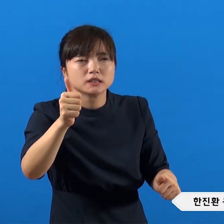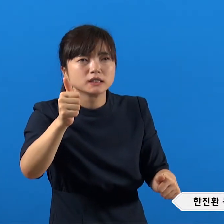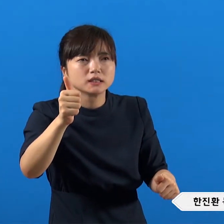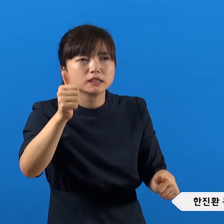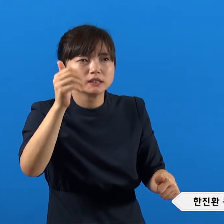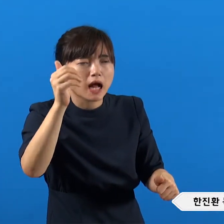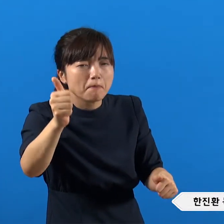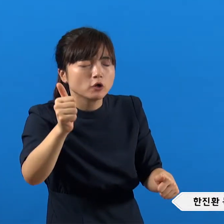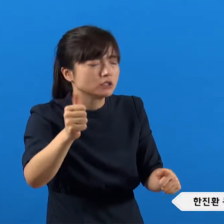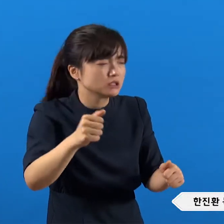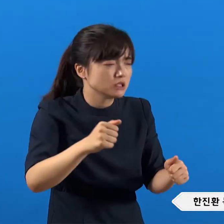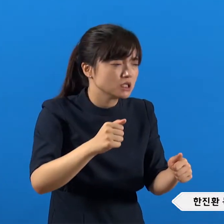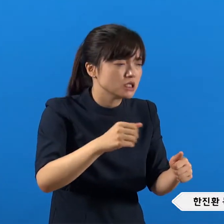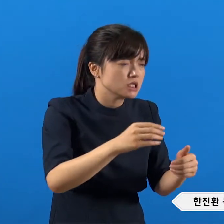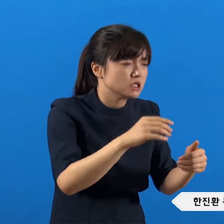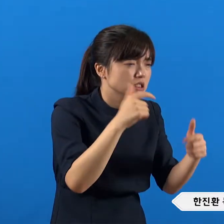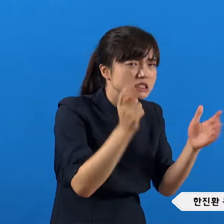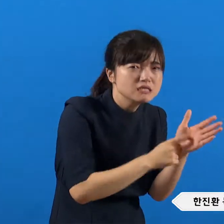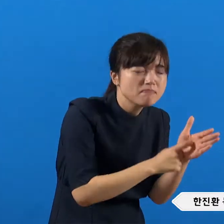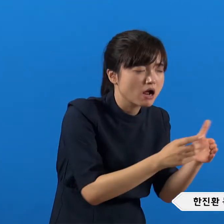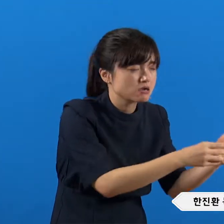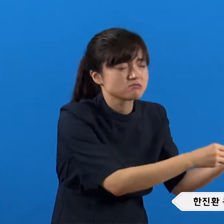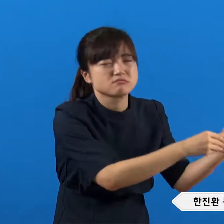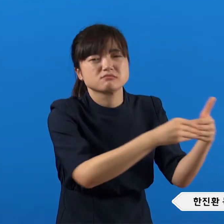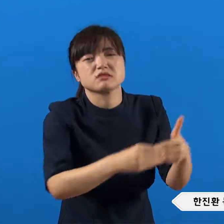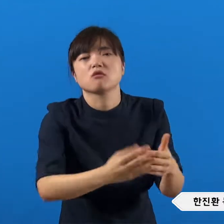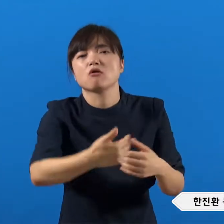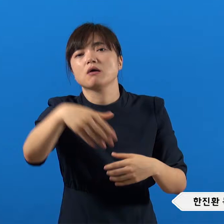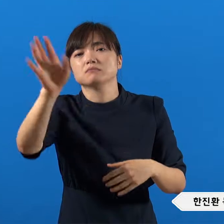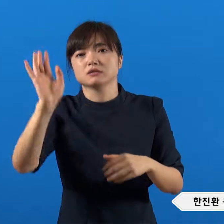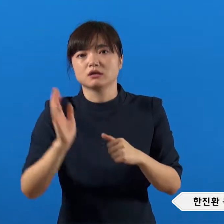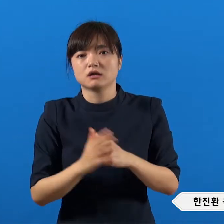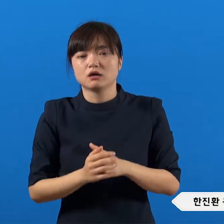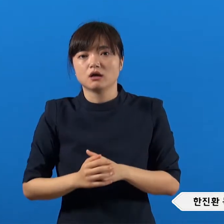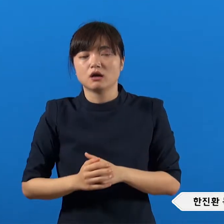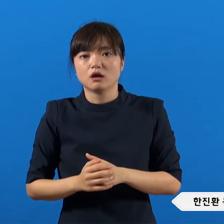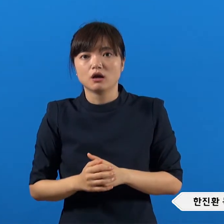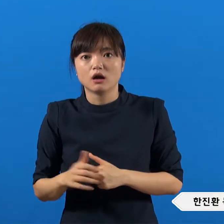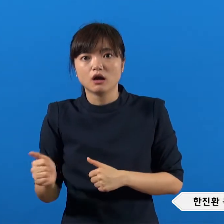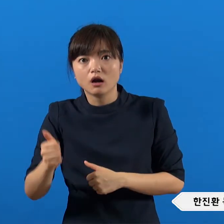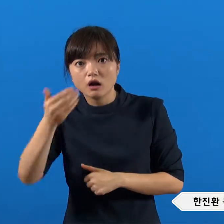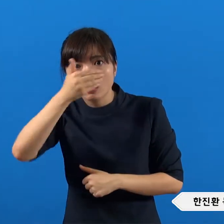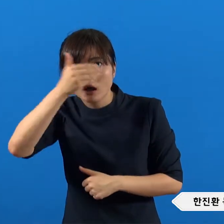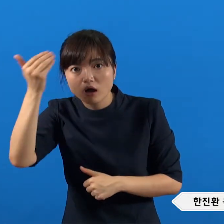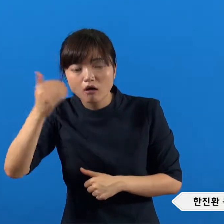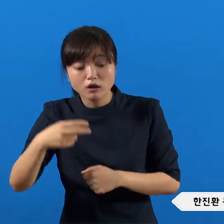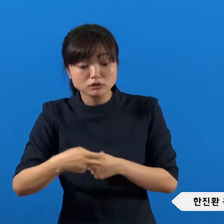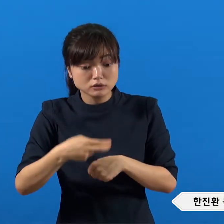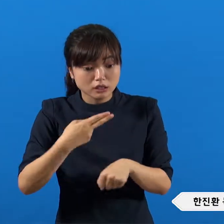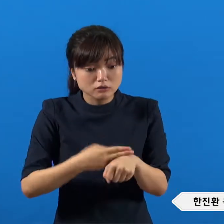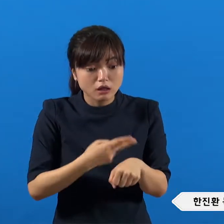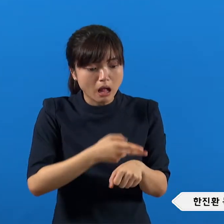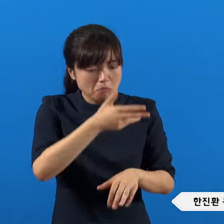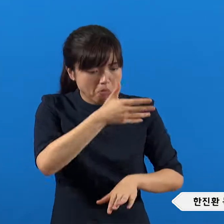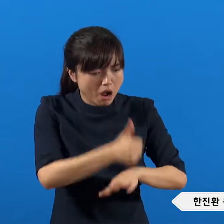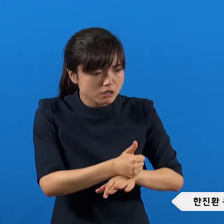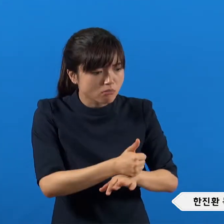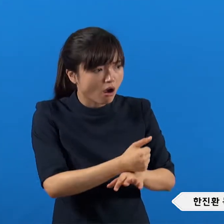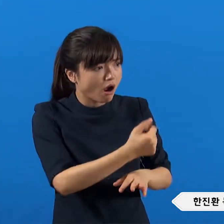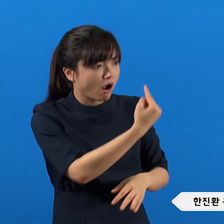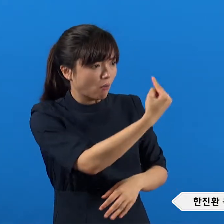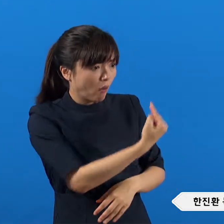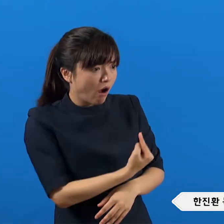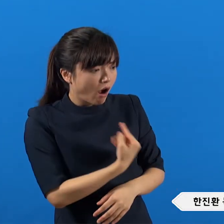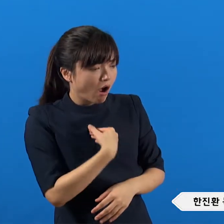코른펠드의 시신을 안고 나갔습니다. 그 청년은 의사가 마지막으로 자기에게